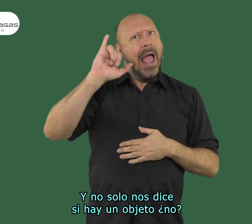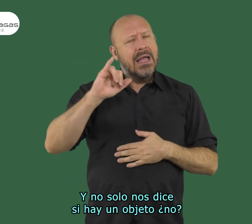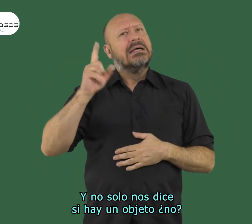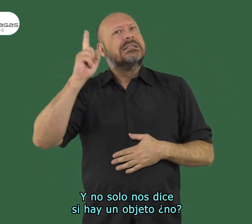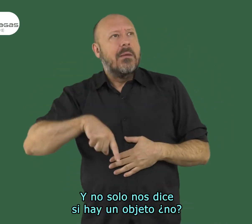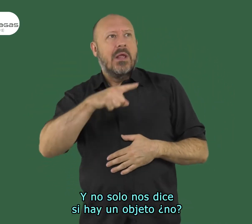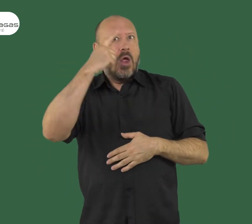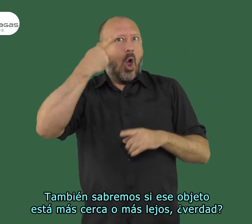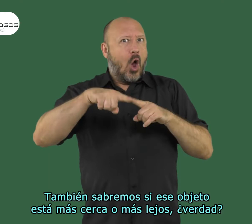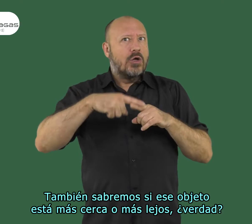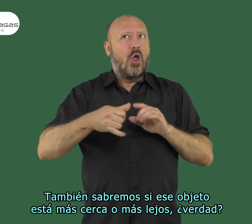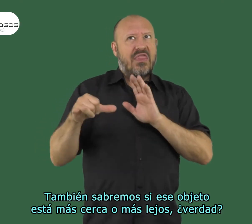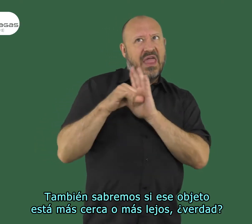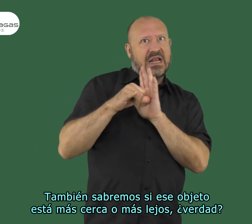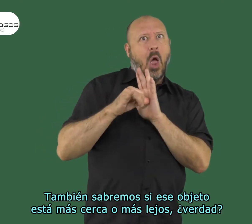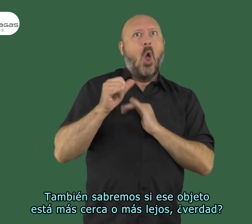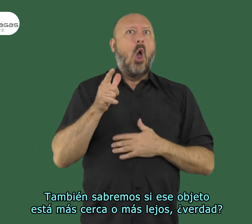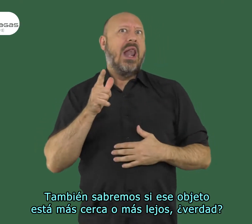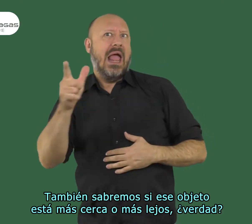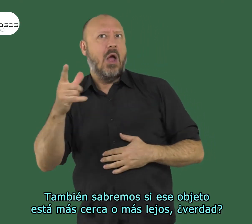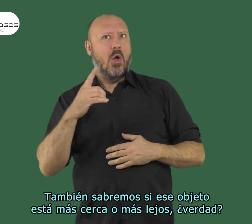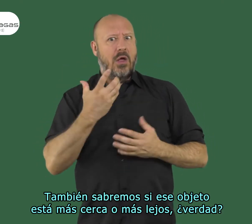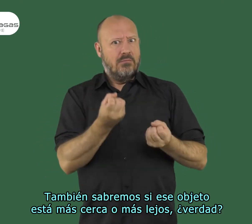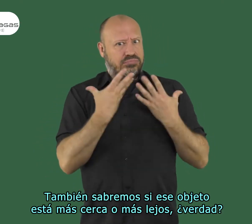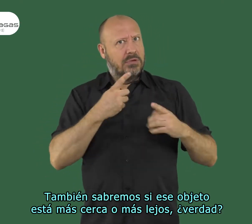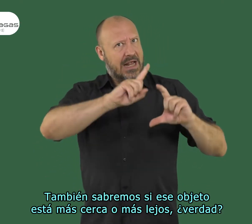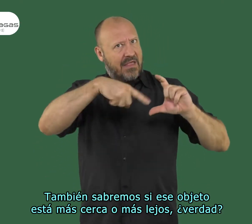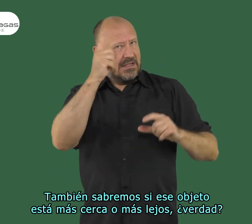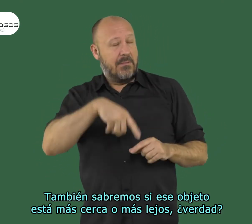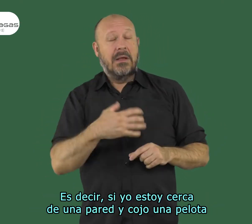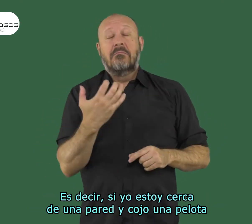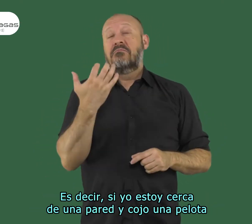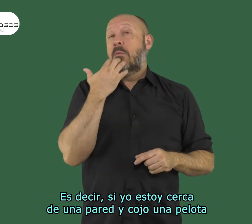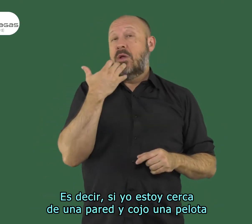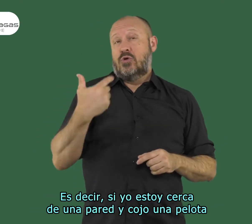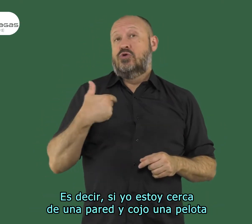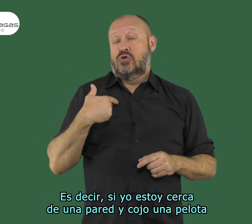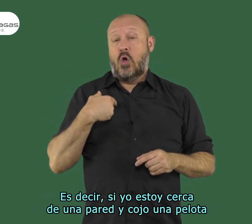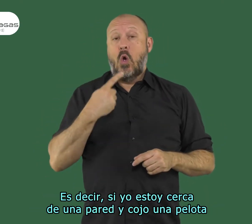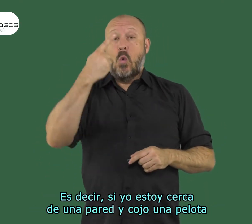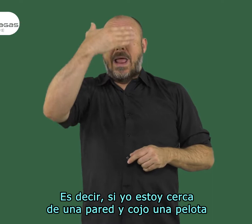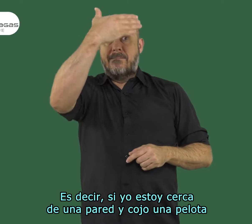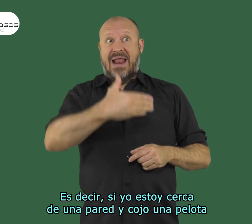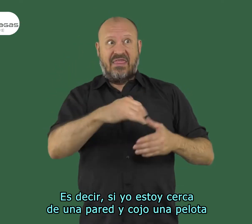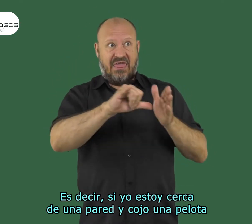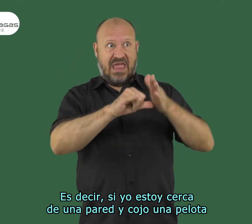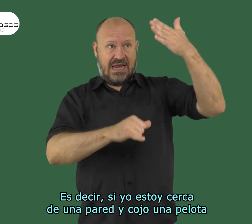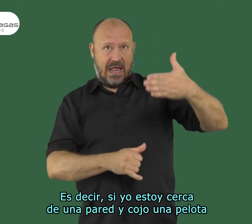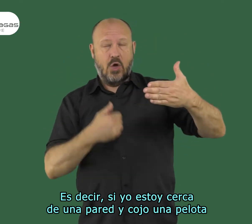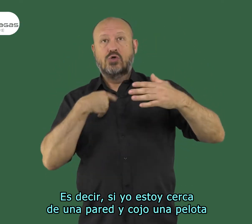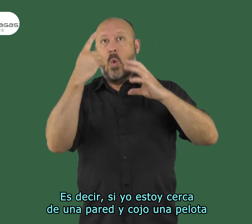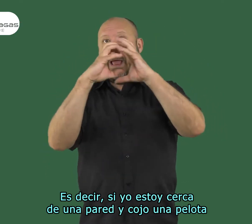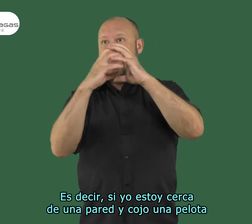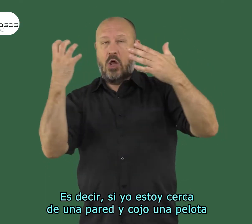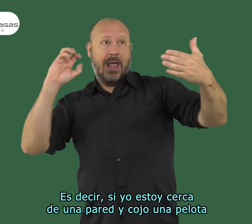dice si hay un objeto, ¿no? También sabremos si ese objeto está más cerca o más lejos, ¿verdad? Es decir, si yo estoy cerca de una pared y